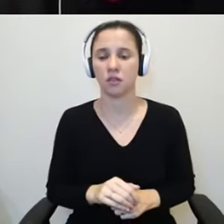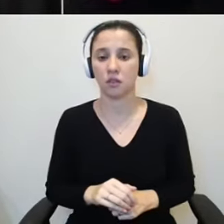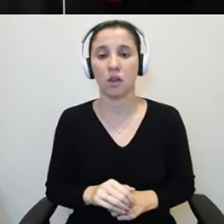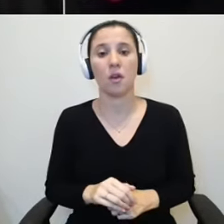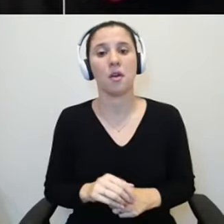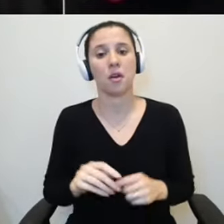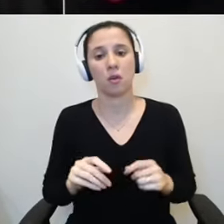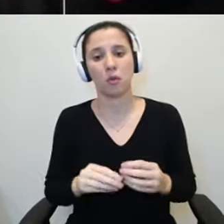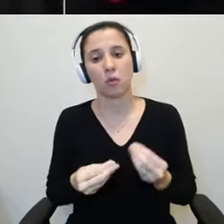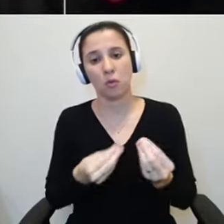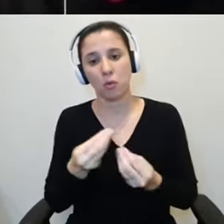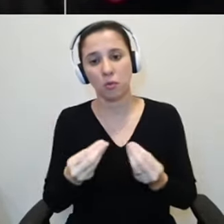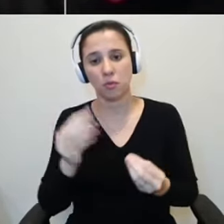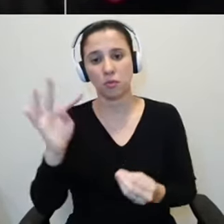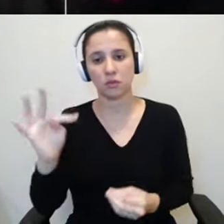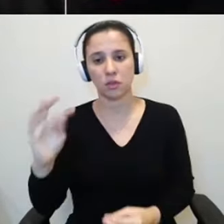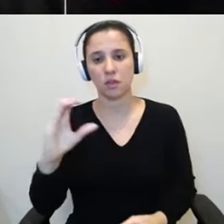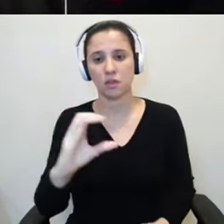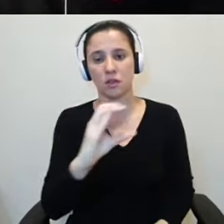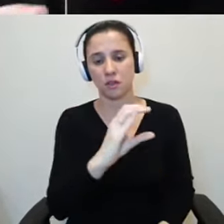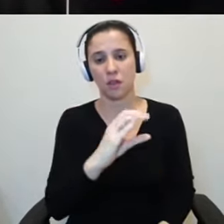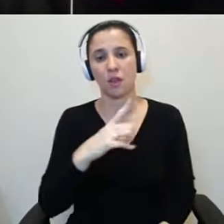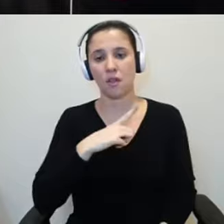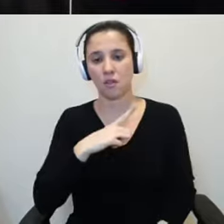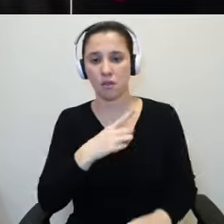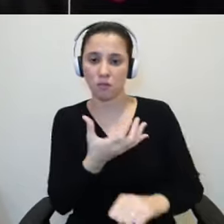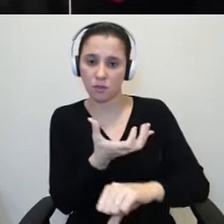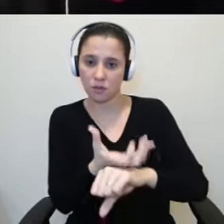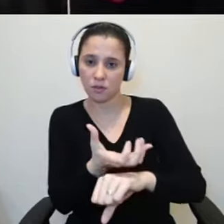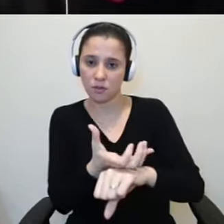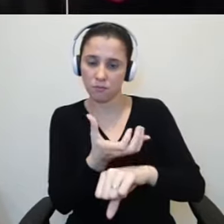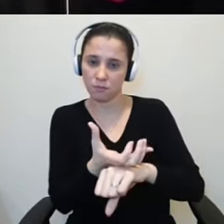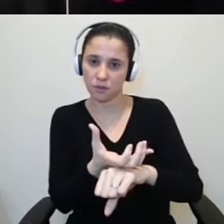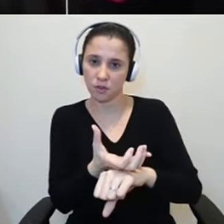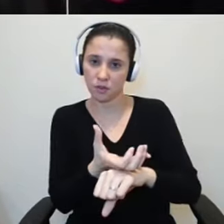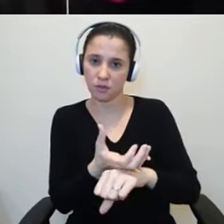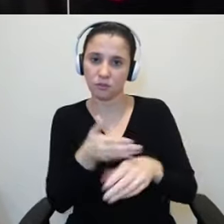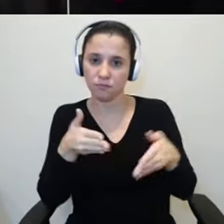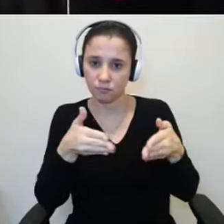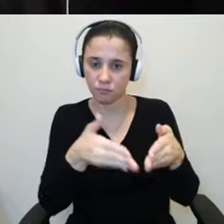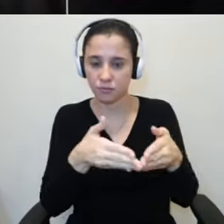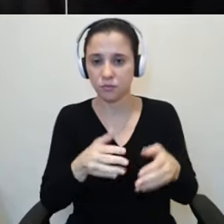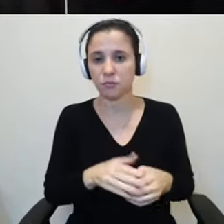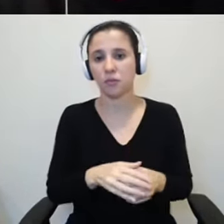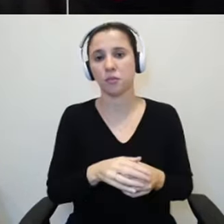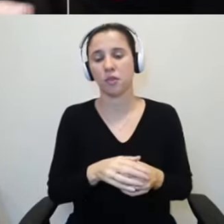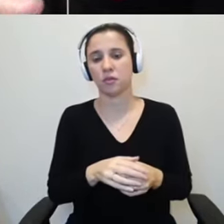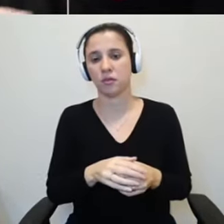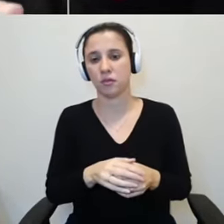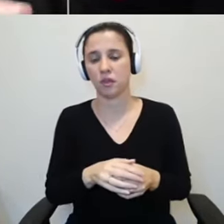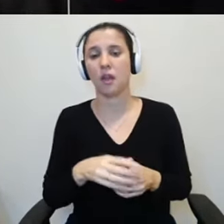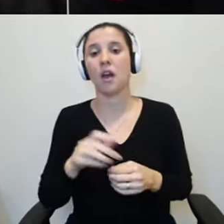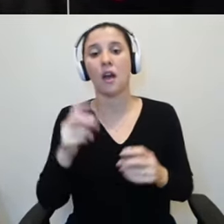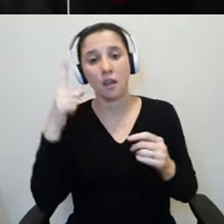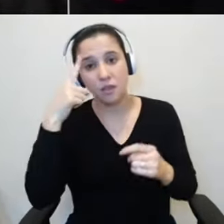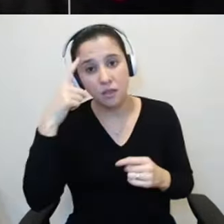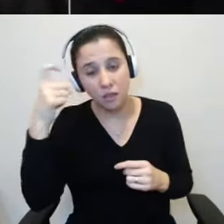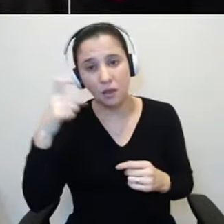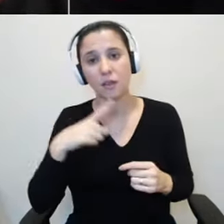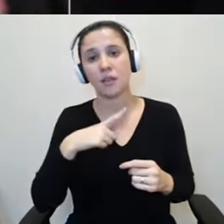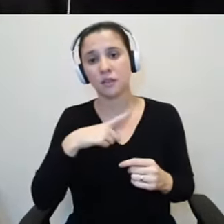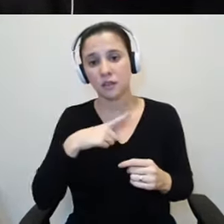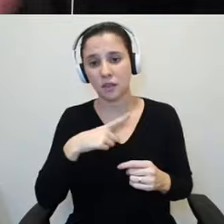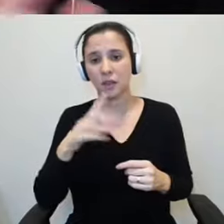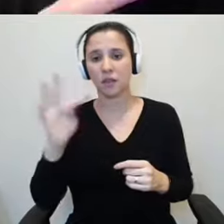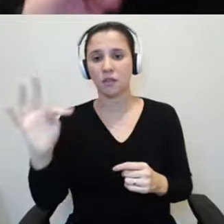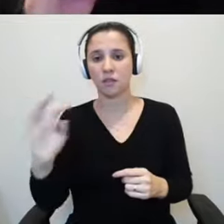uma matéria que está colocada ali, principalmente do pessoal do integrado e tudo mais, a ideia é se executar remotamente.